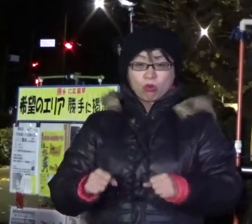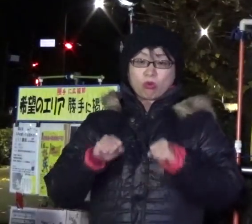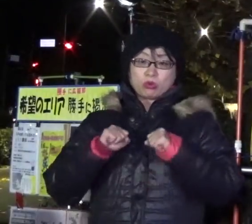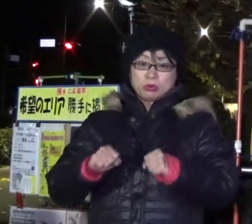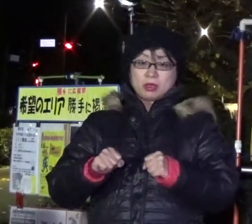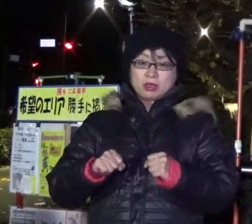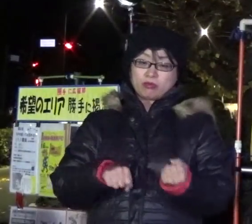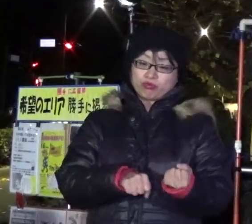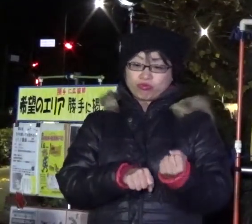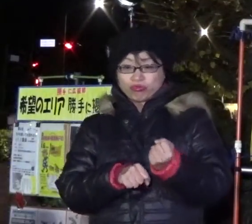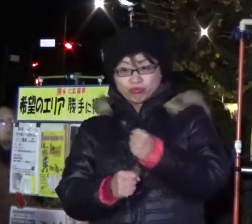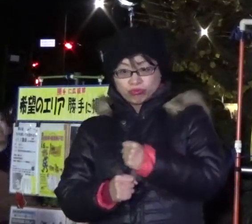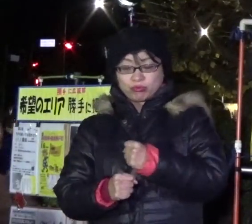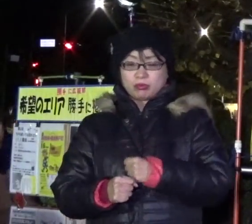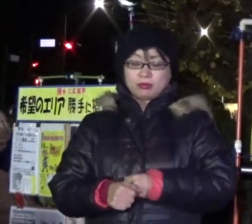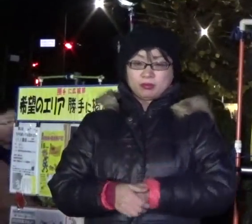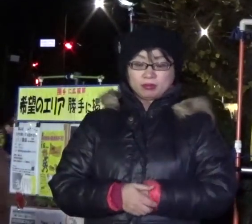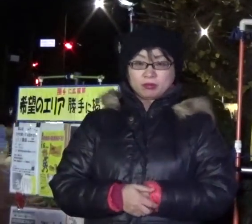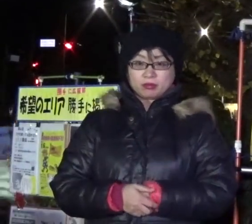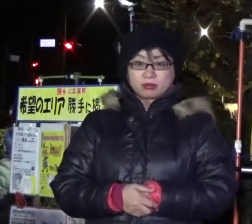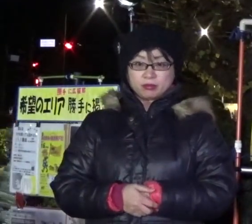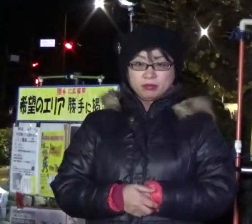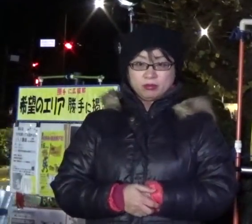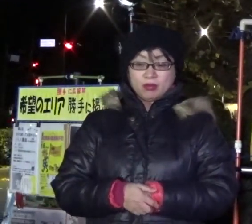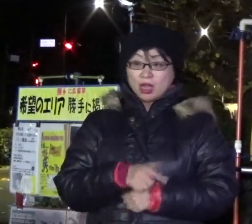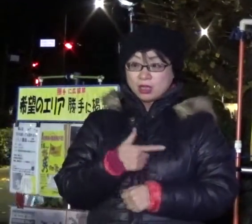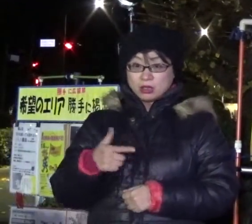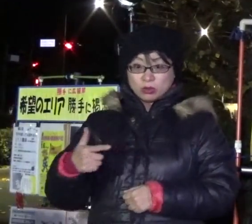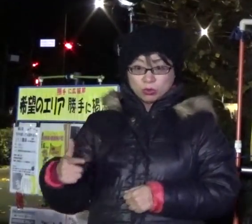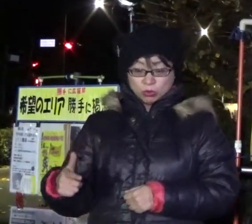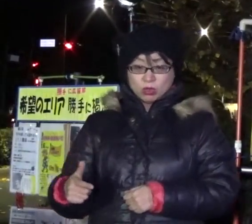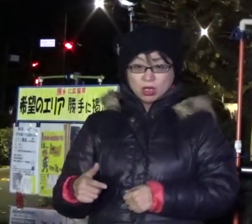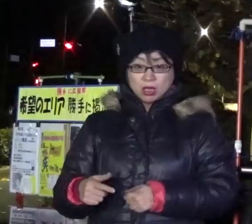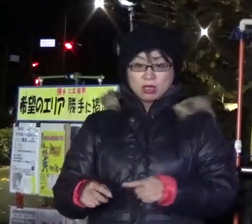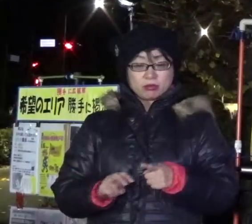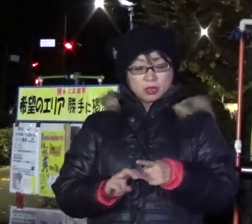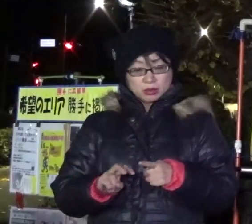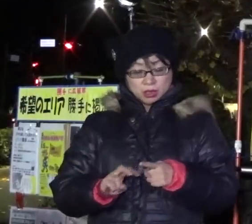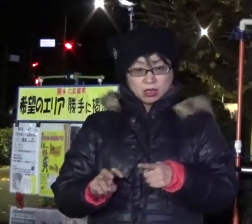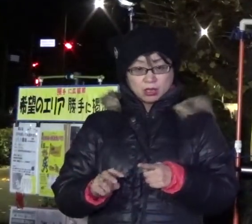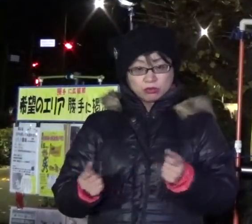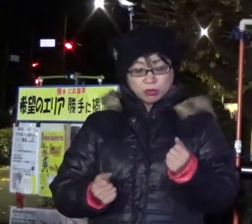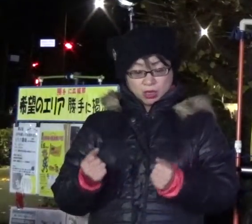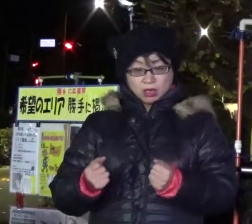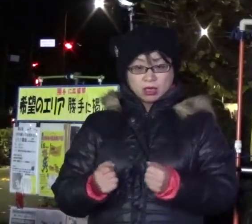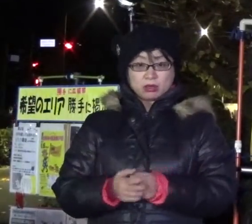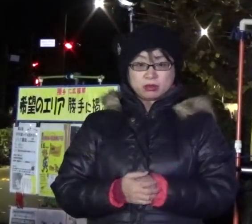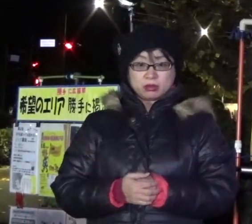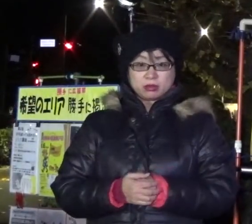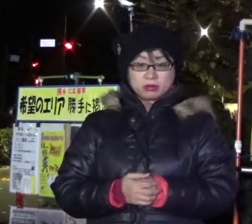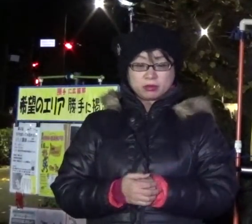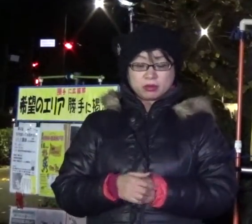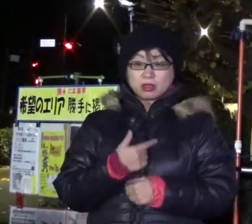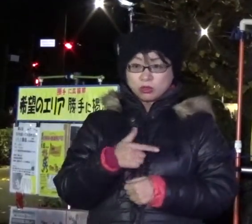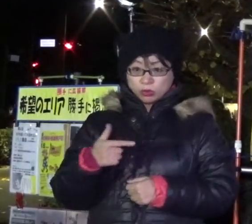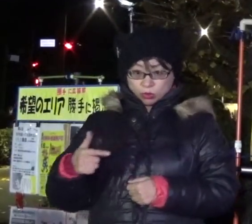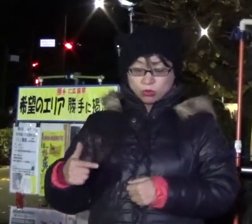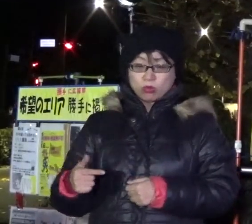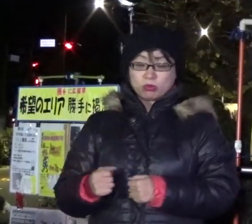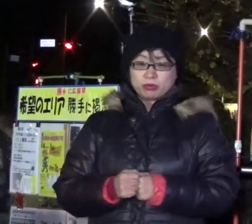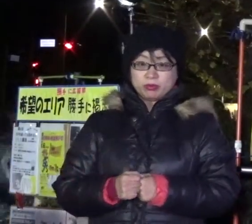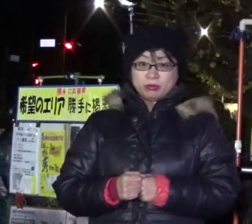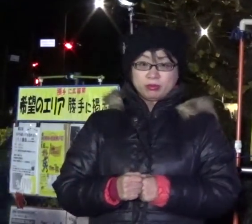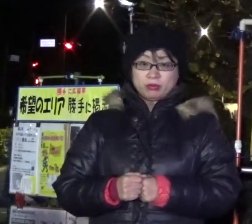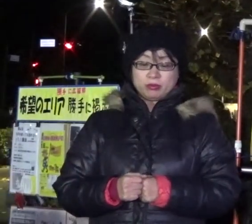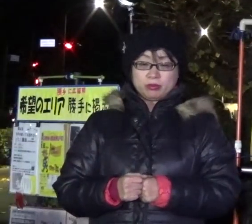ています。いろんな、交通の整備とか、そういう、まあ、ガードマンの仕事ですよね、それやってます。